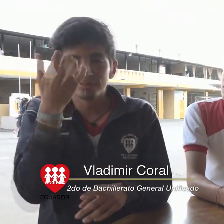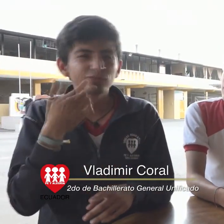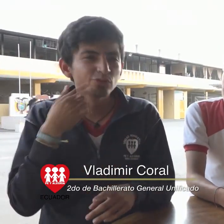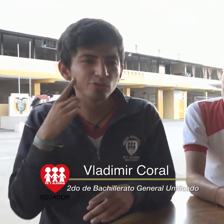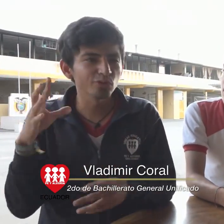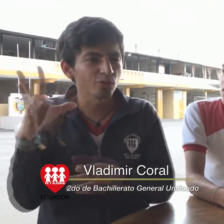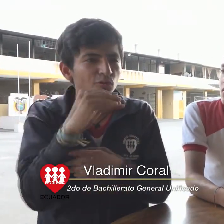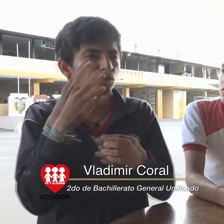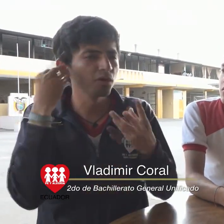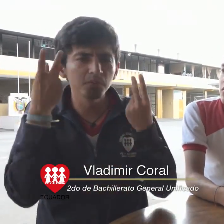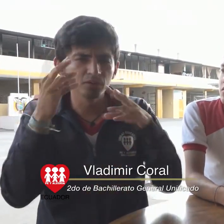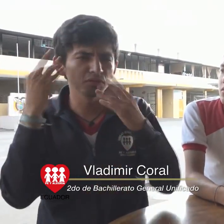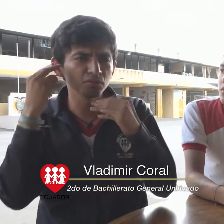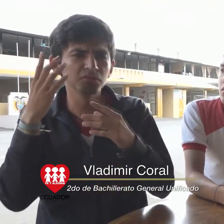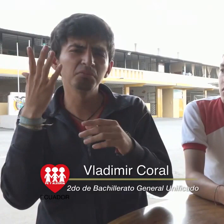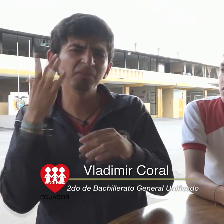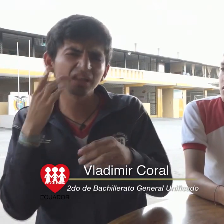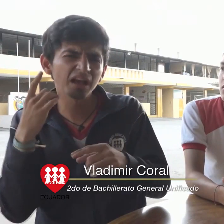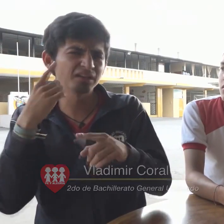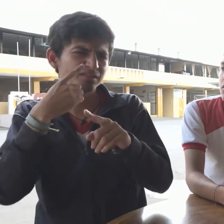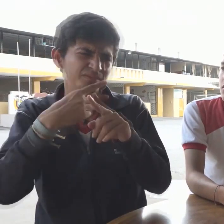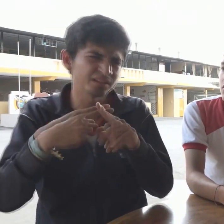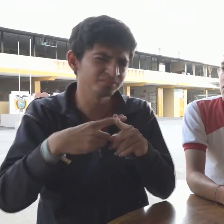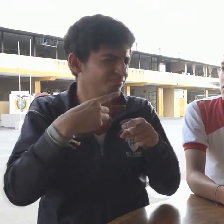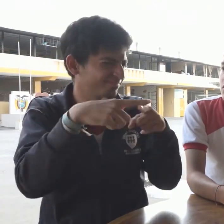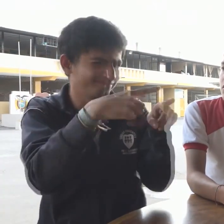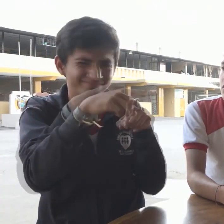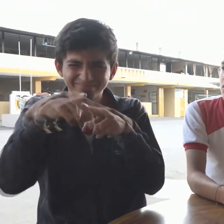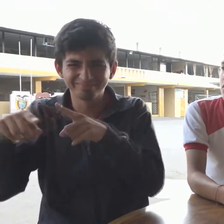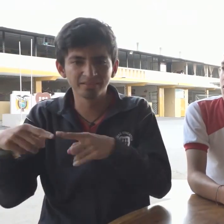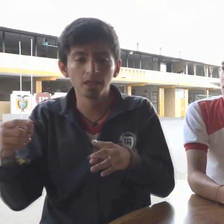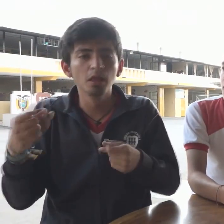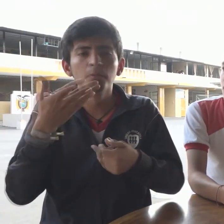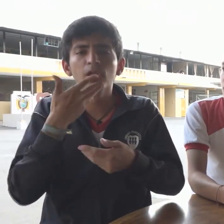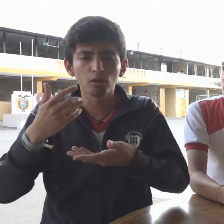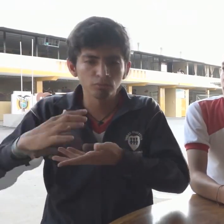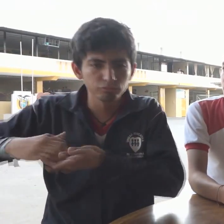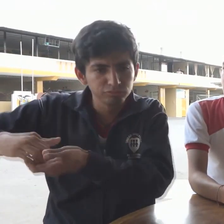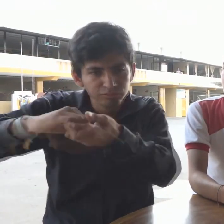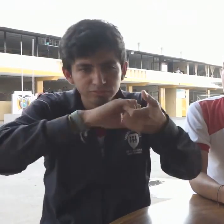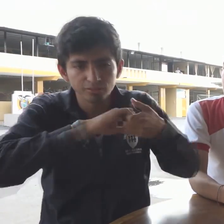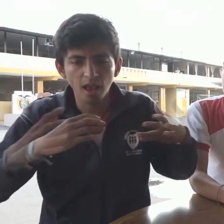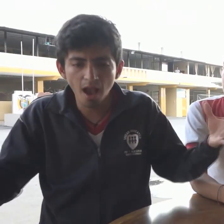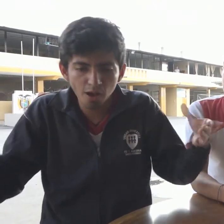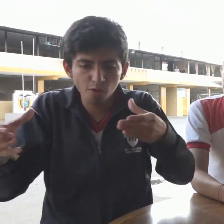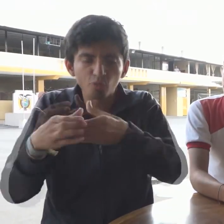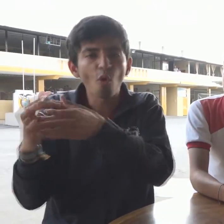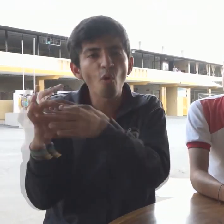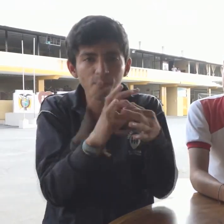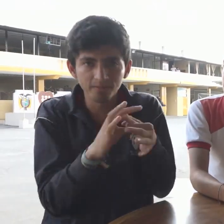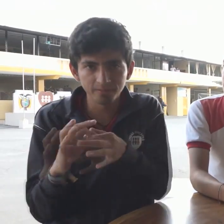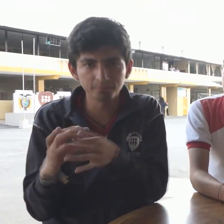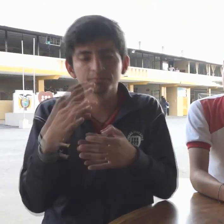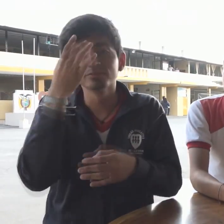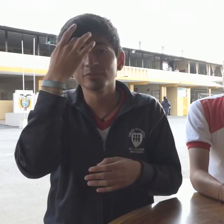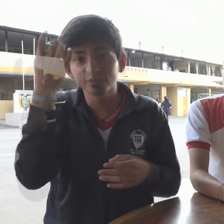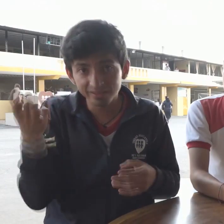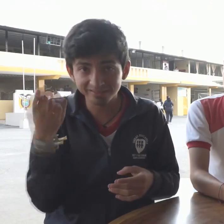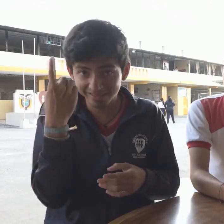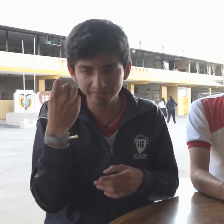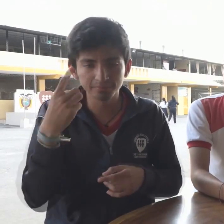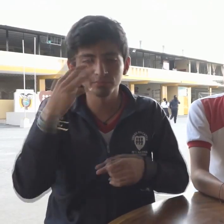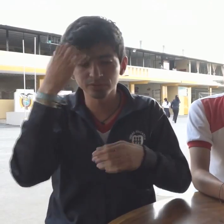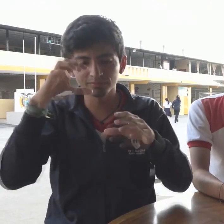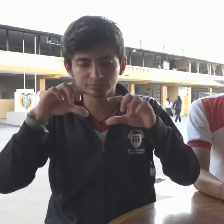incluido. Todos los sordos tenemos diferentes experiencias. Somos solidarios, somos compañeros, nos entendemos